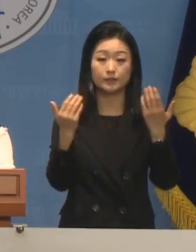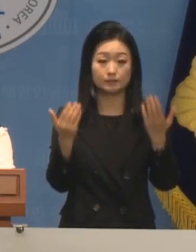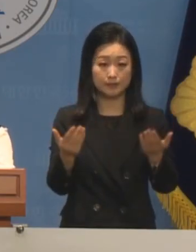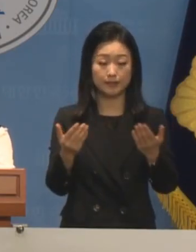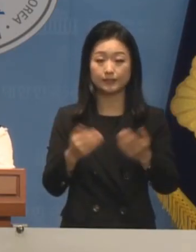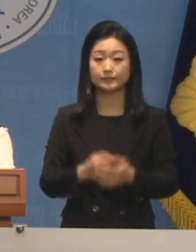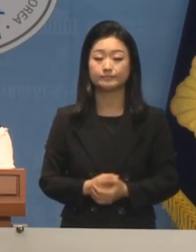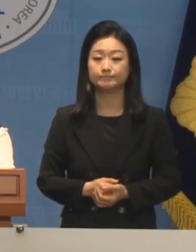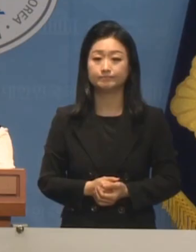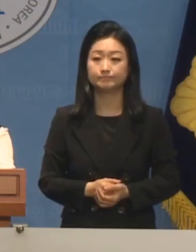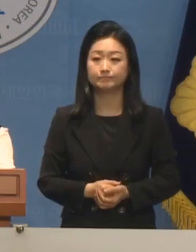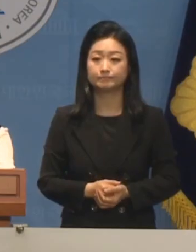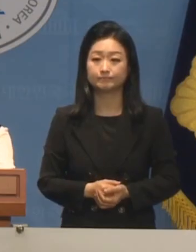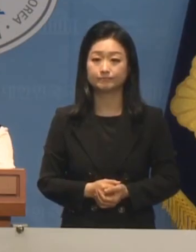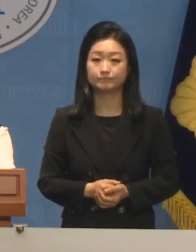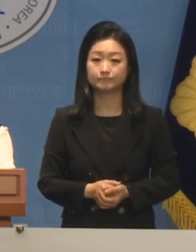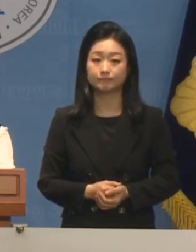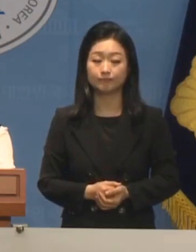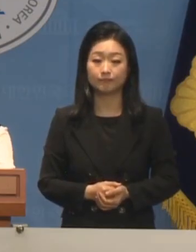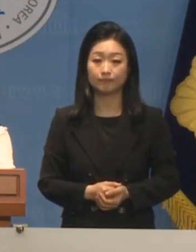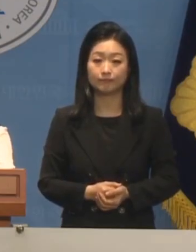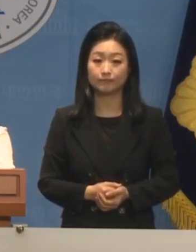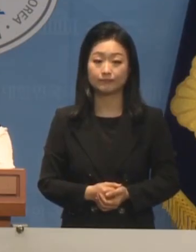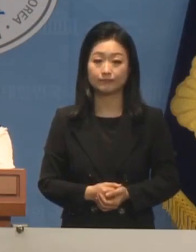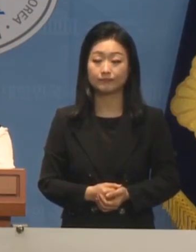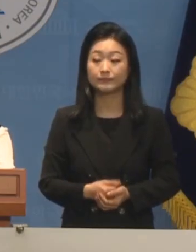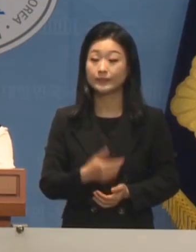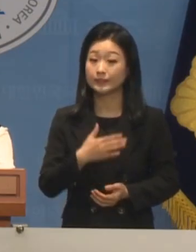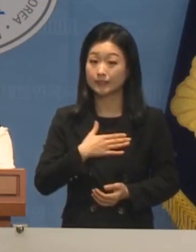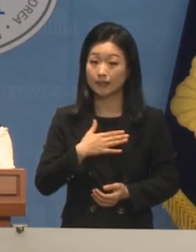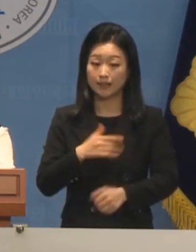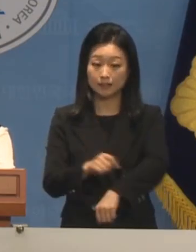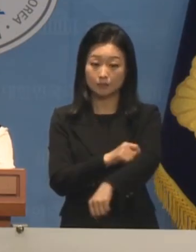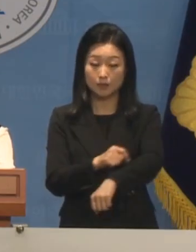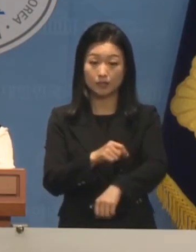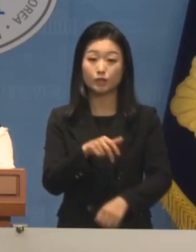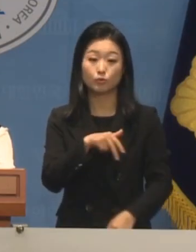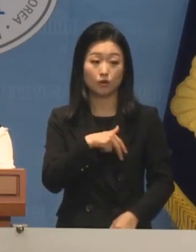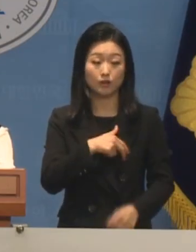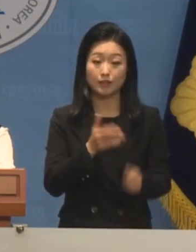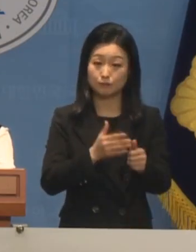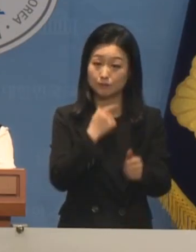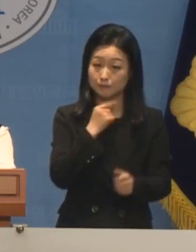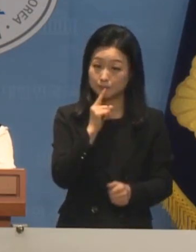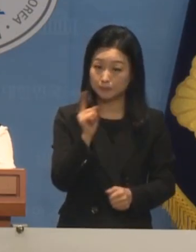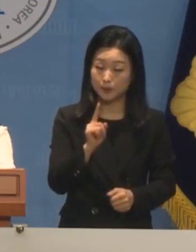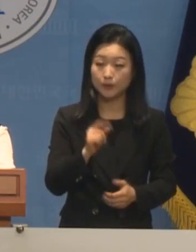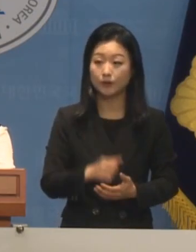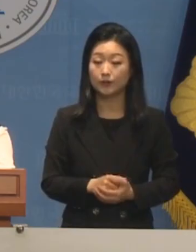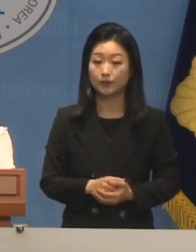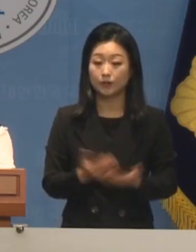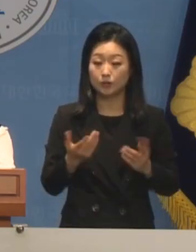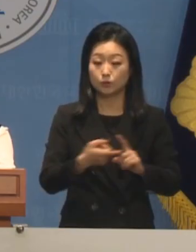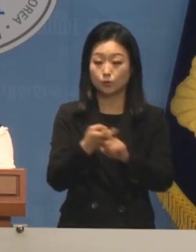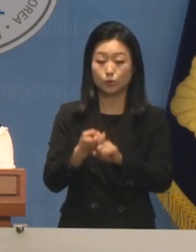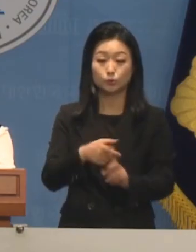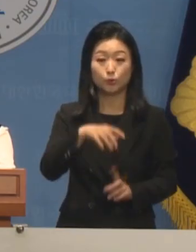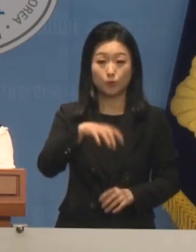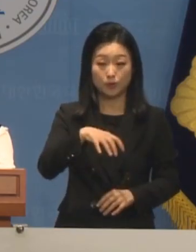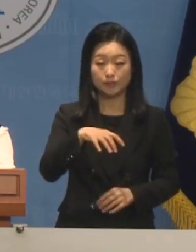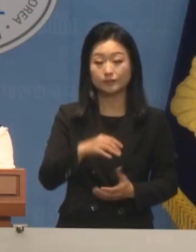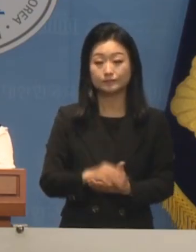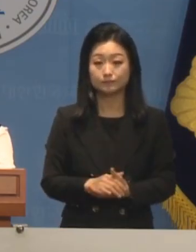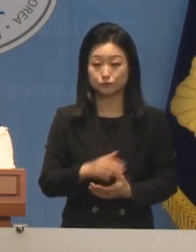강조하고자 합니다이 자리를 빌어 특별히 의원님께 부탁 말씀드립니다 우리 노조는 노조만이